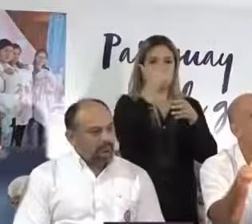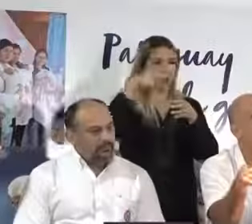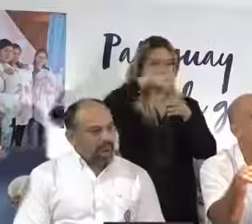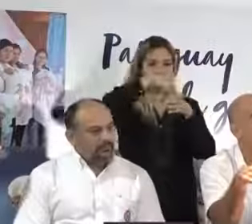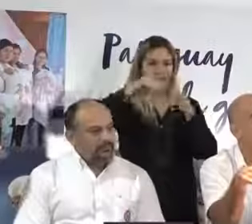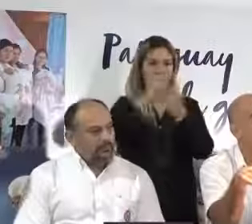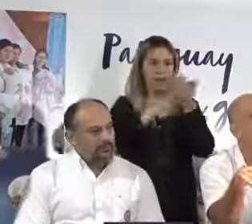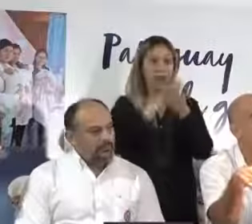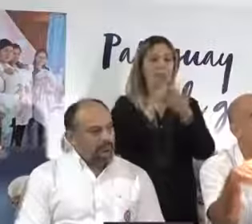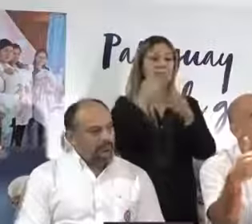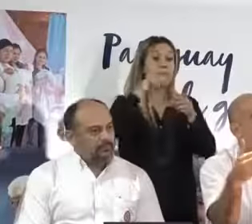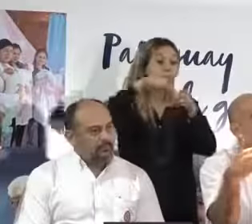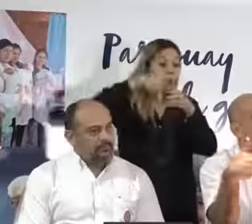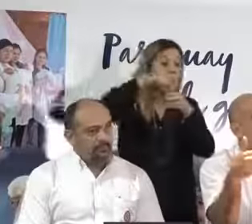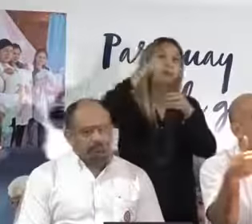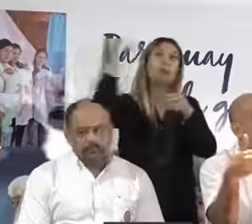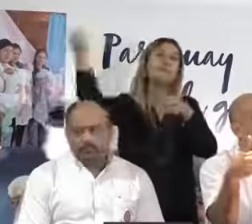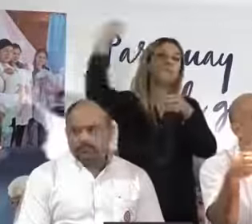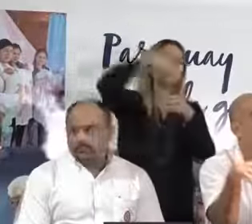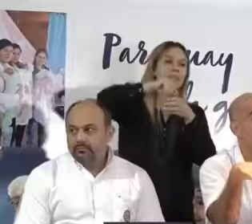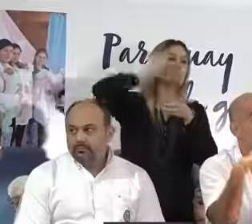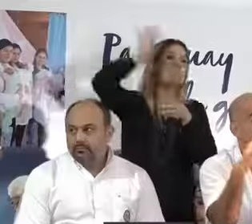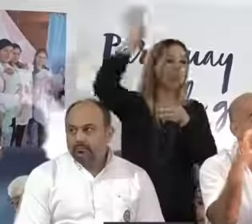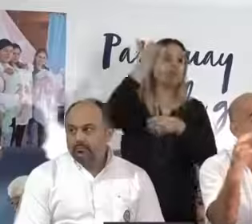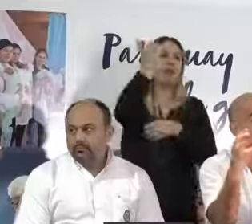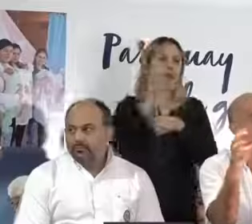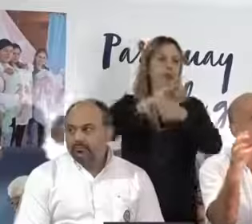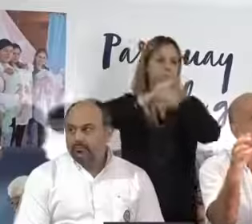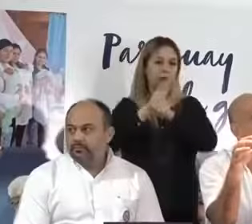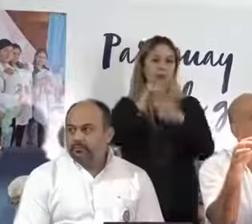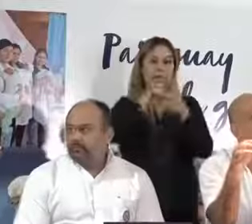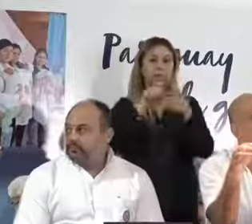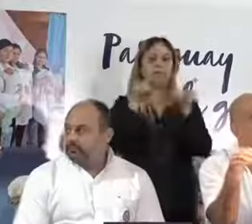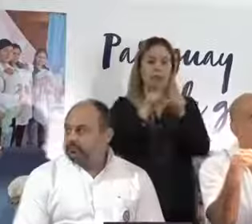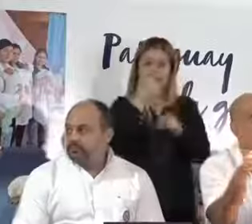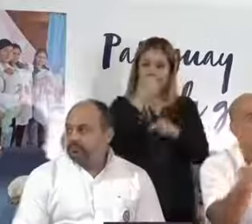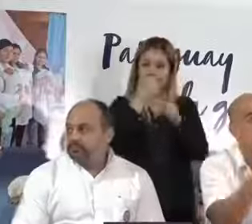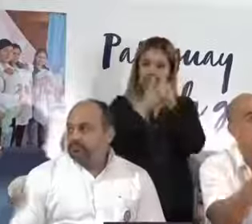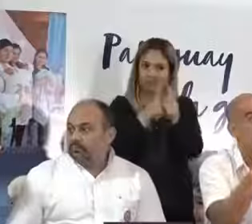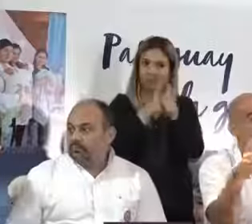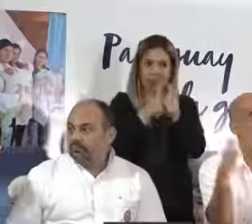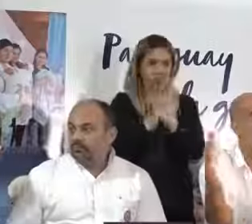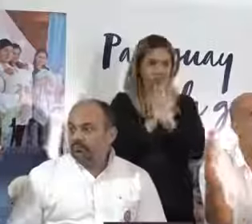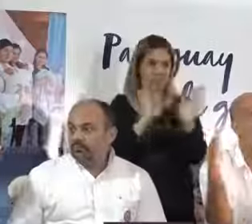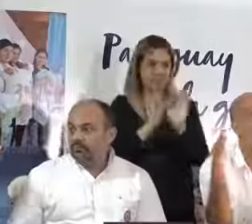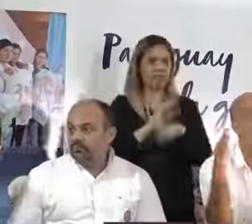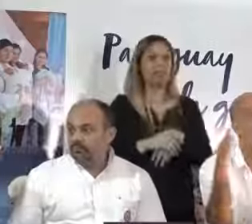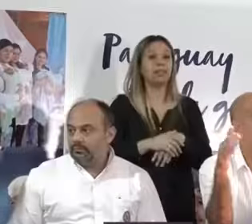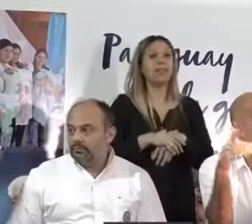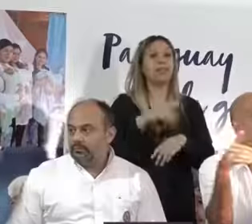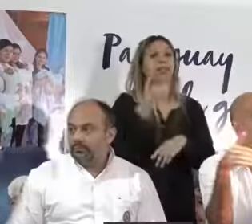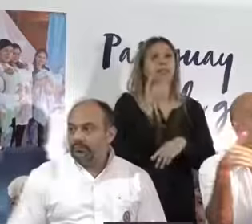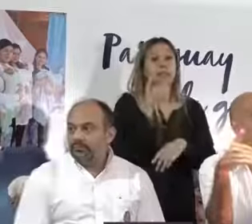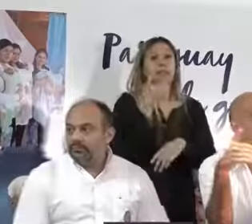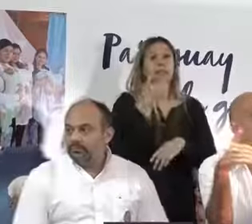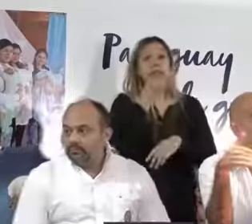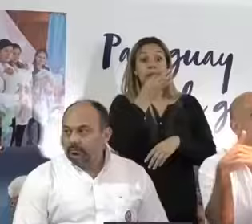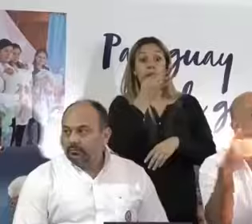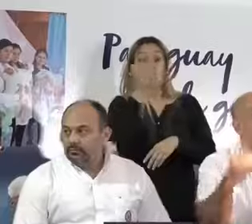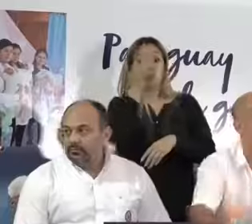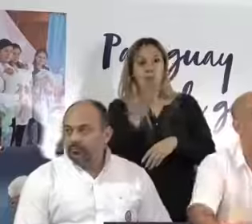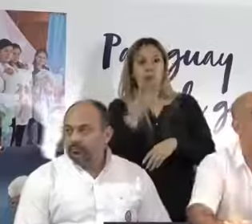de países que representan o no y la delineación de un caso sospechoso ha cambiado constantemente